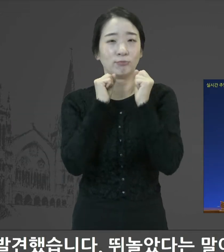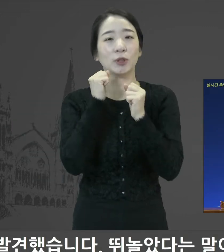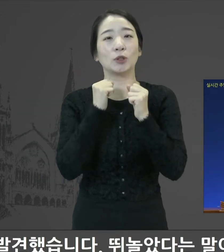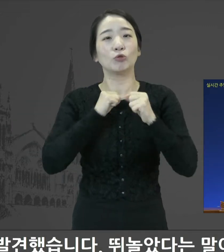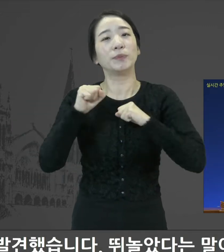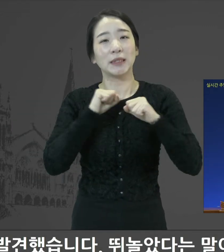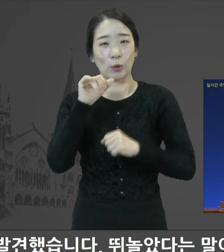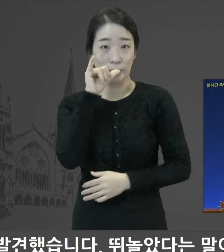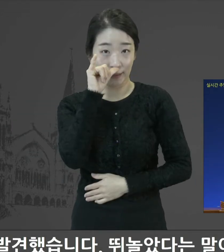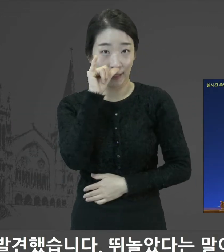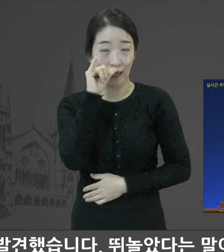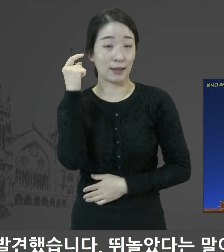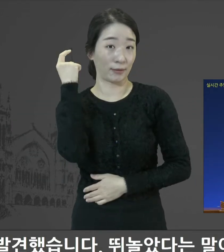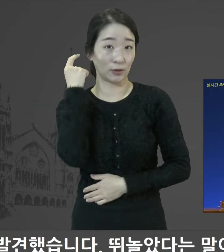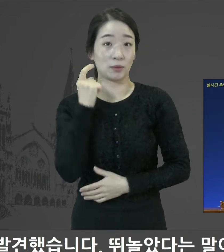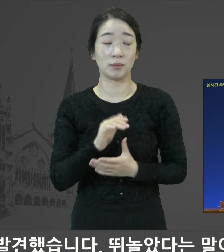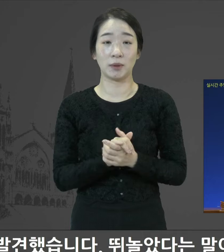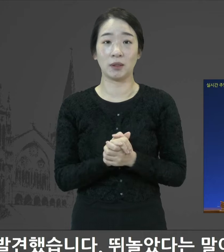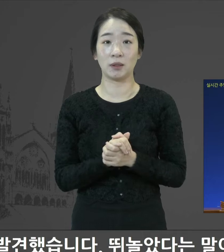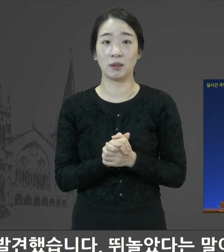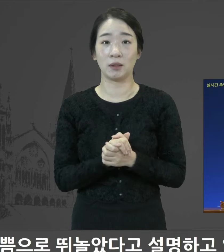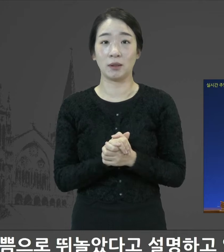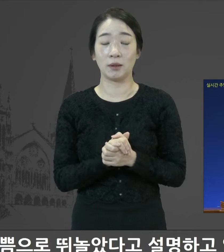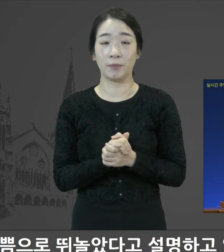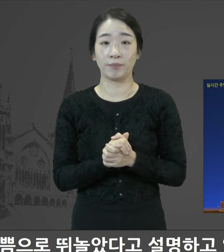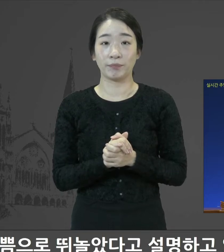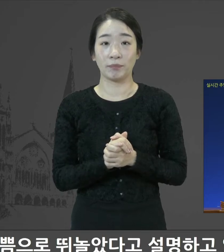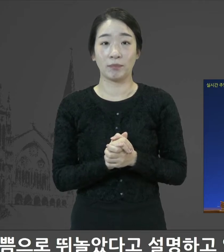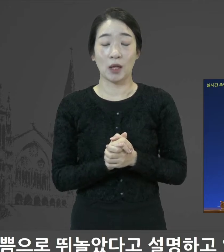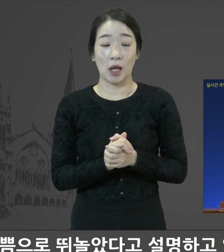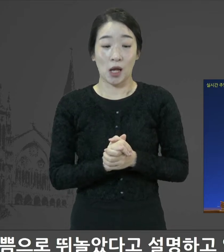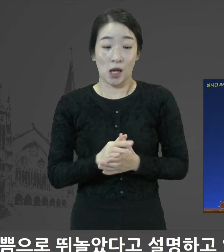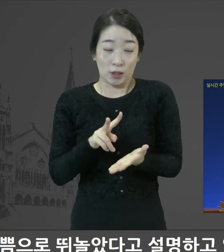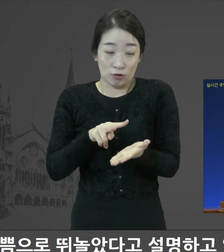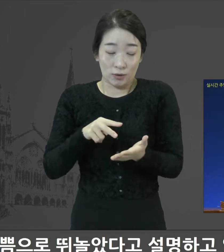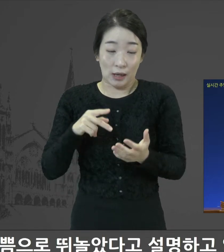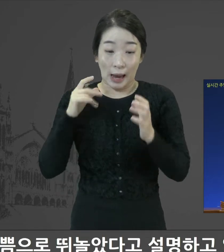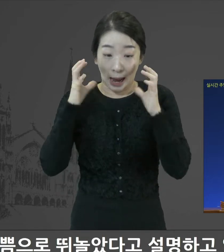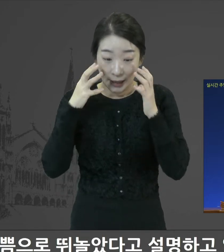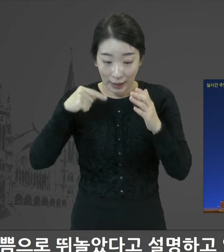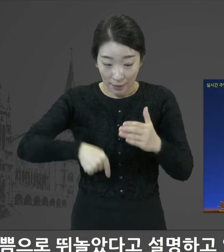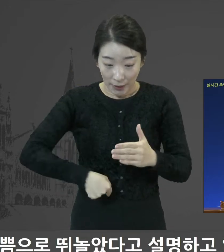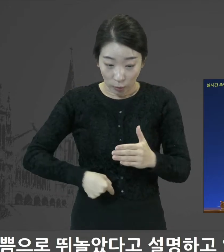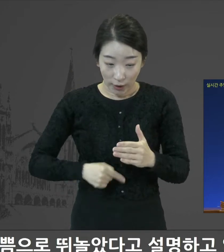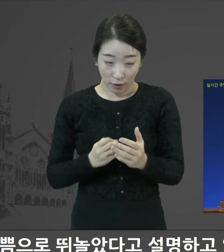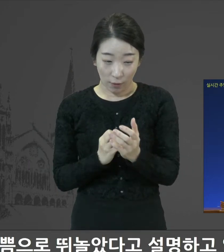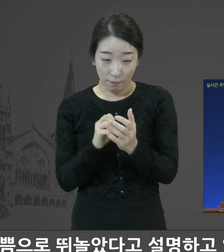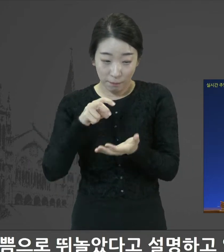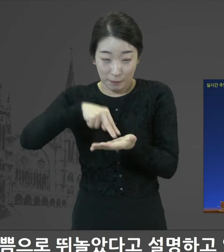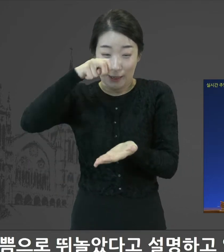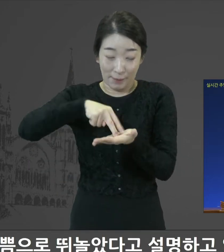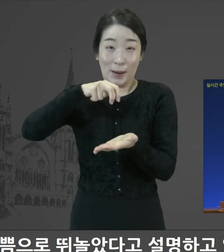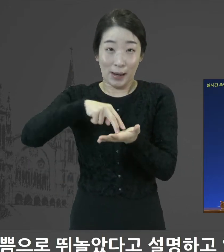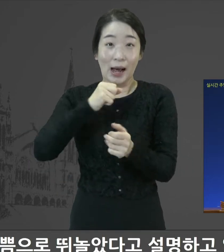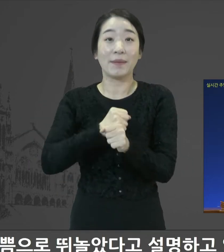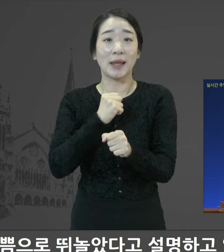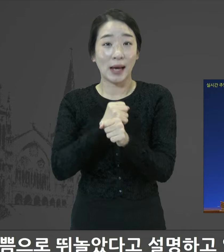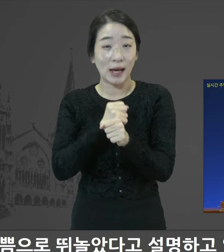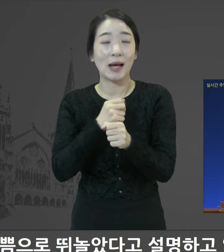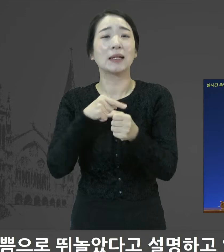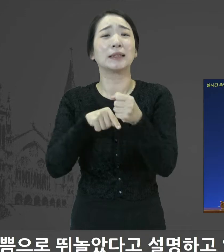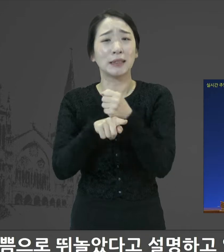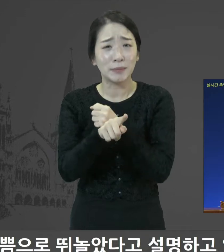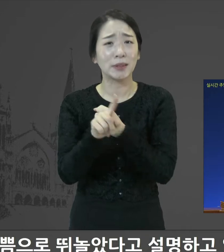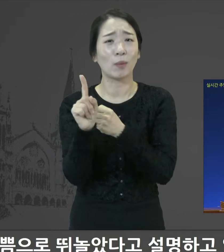하고 있습니다. 이 뛰놀았다라는 표현을 눈여겨 살펴보니까 이 표현이 헬라어로는